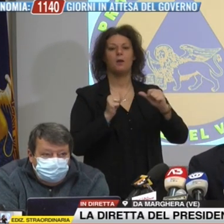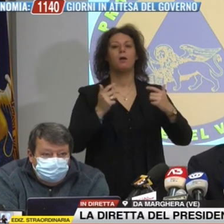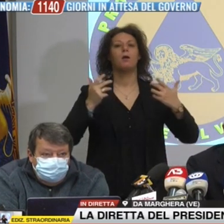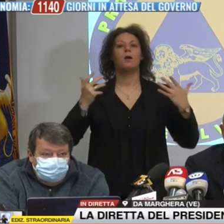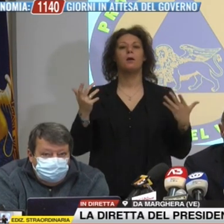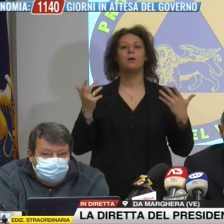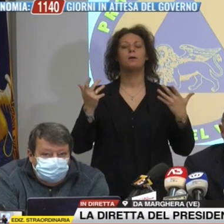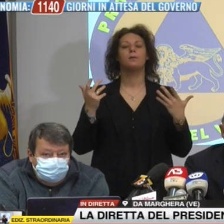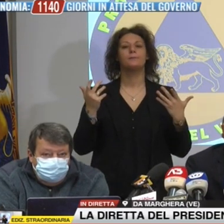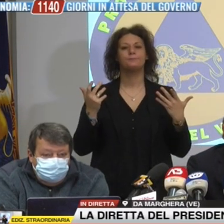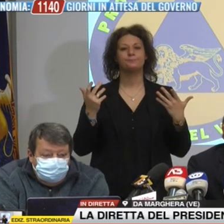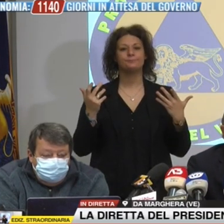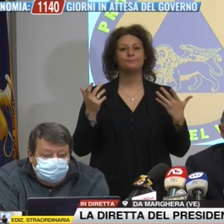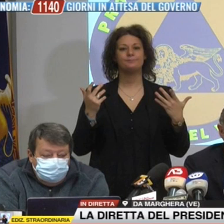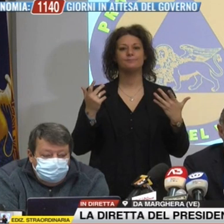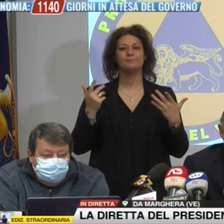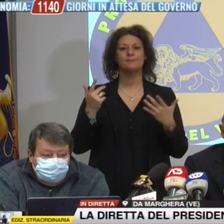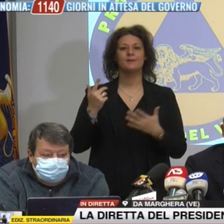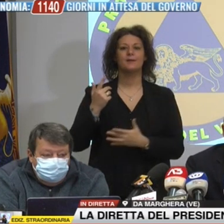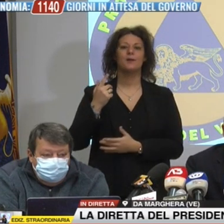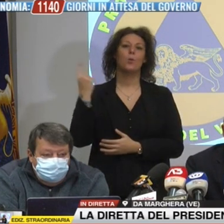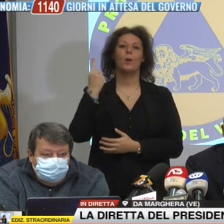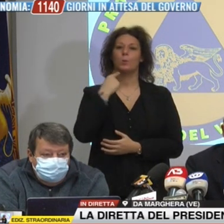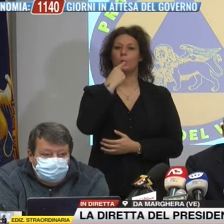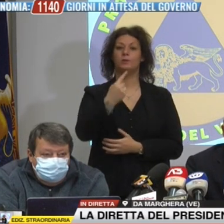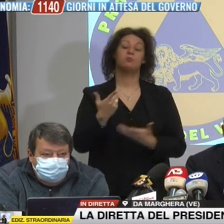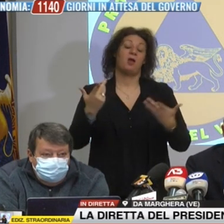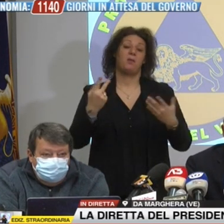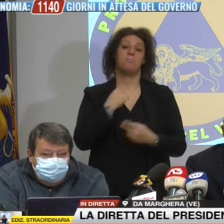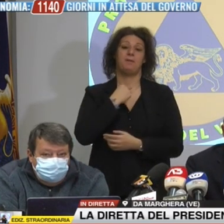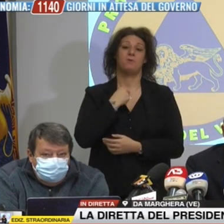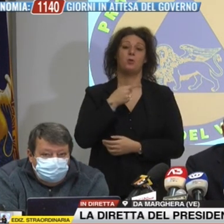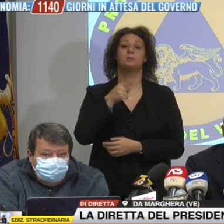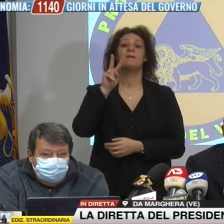fatto che siamo stati in zona gialla.